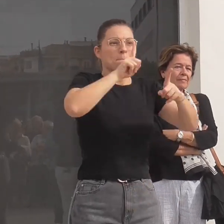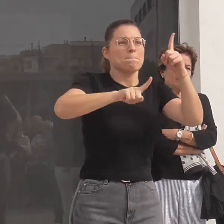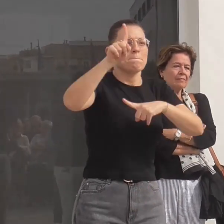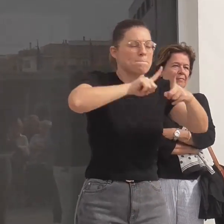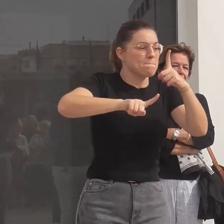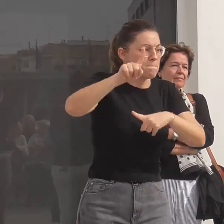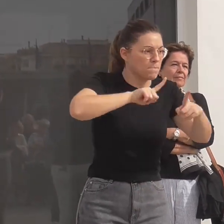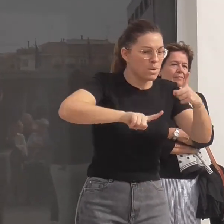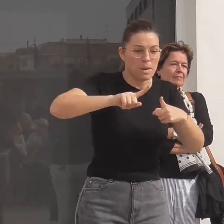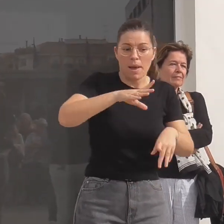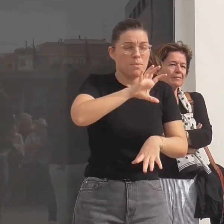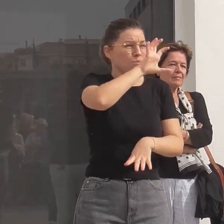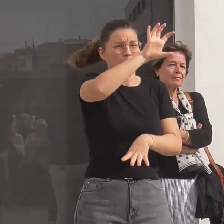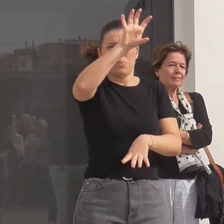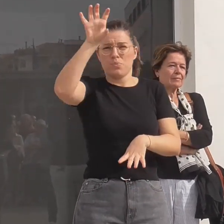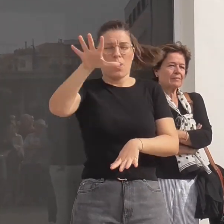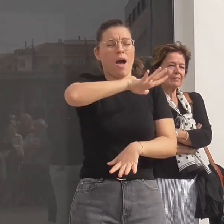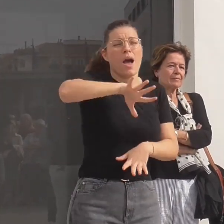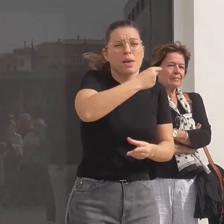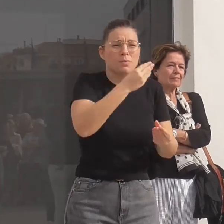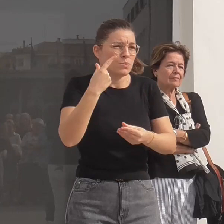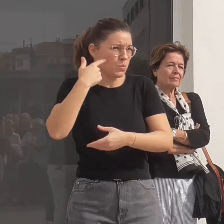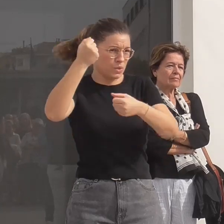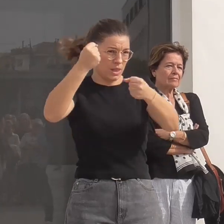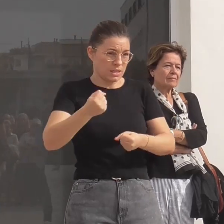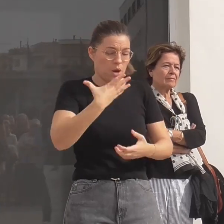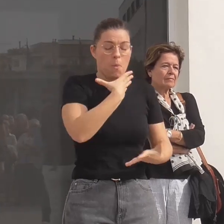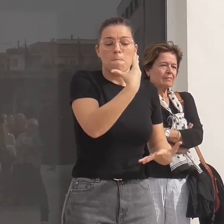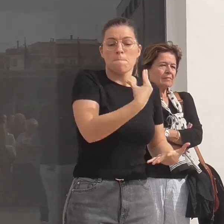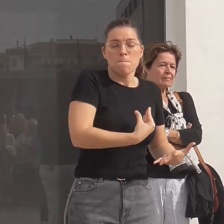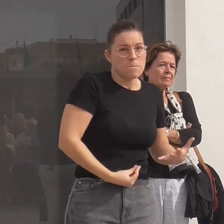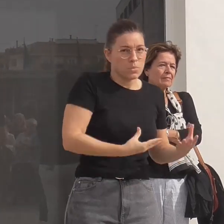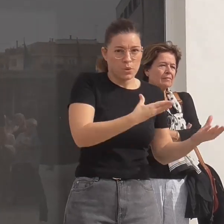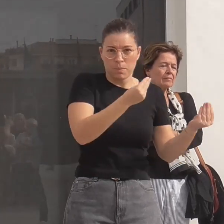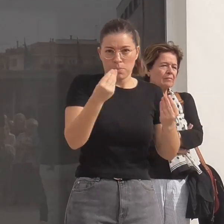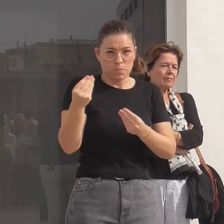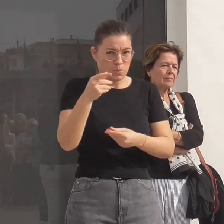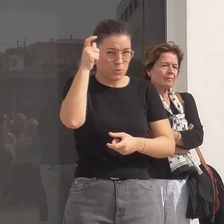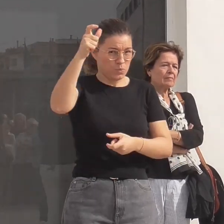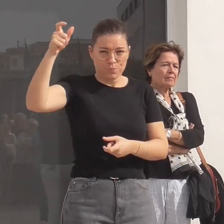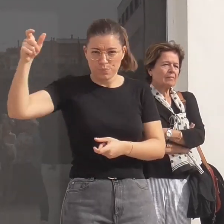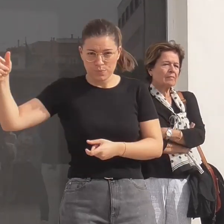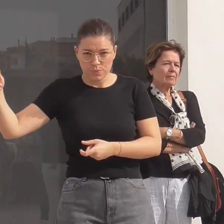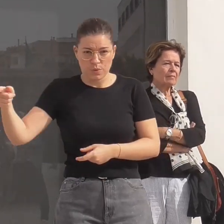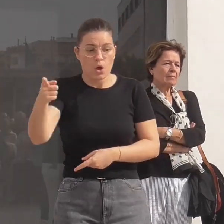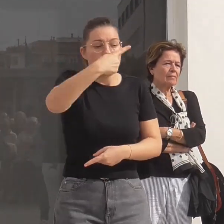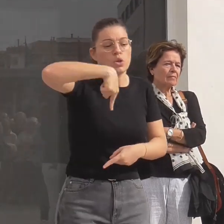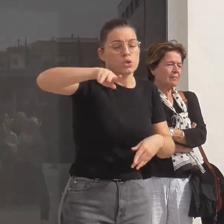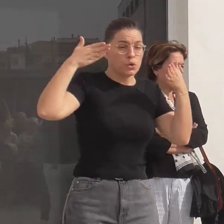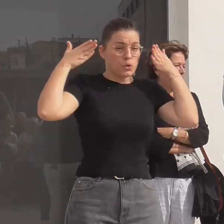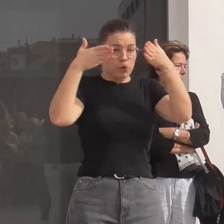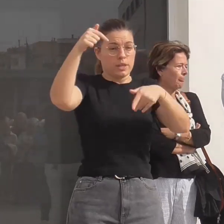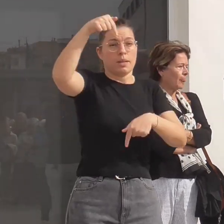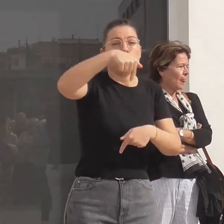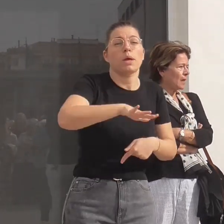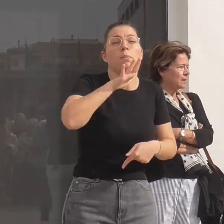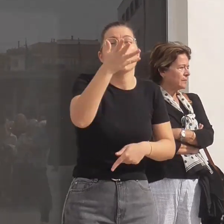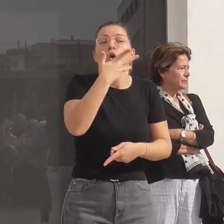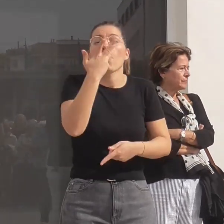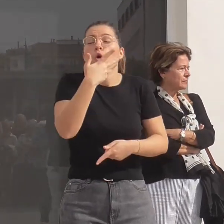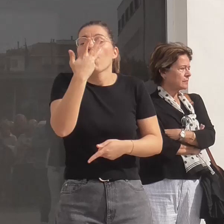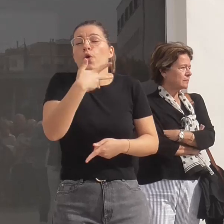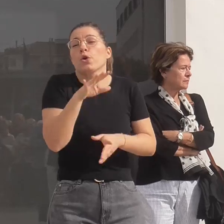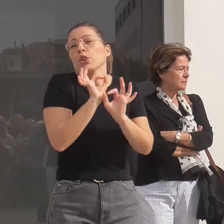está ocurriendo en muchas áreas de salud en Murcia, en la región de Murcia. Nosotros nos centramos en esto porque es lo que